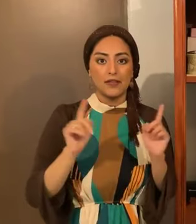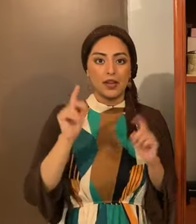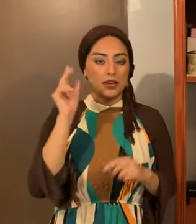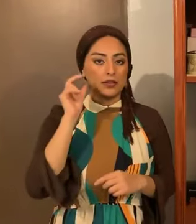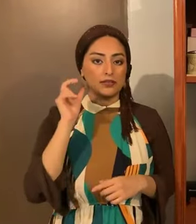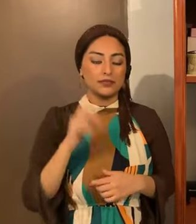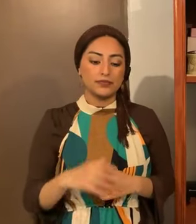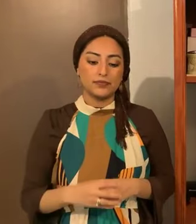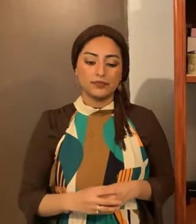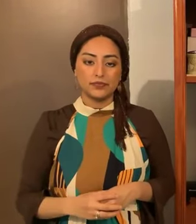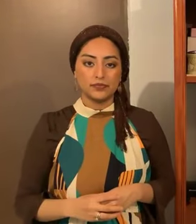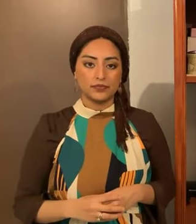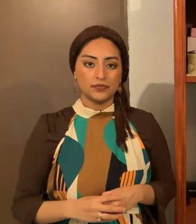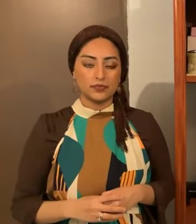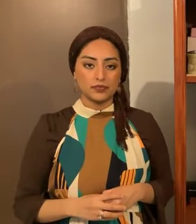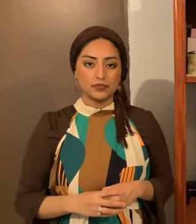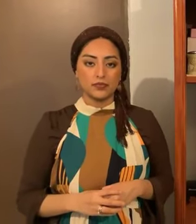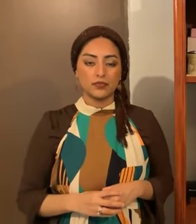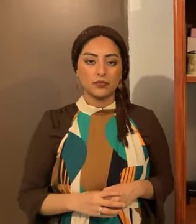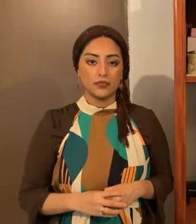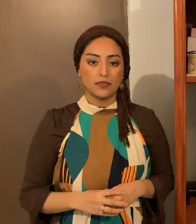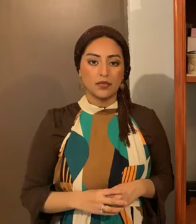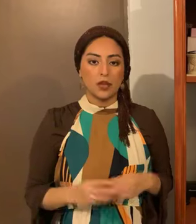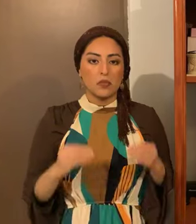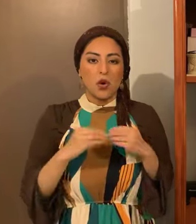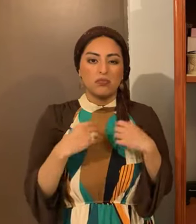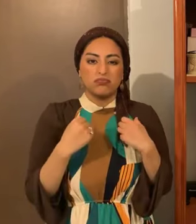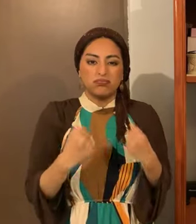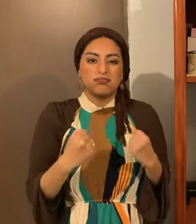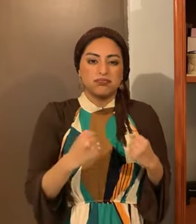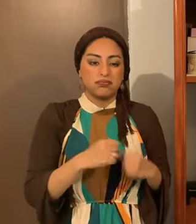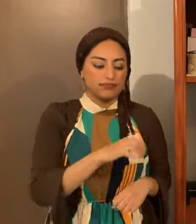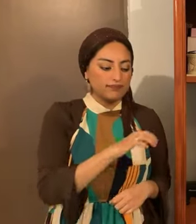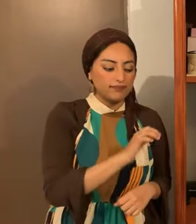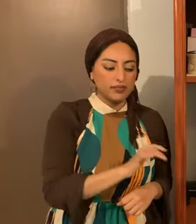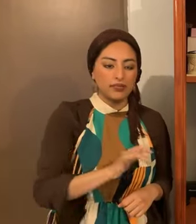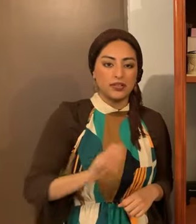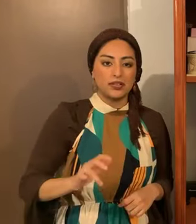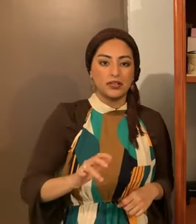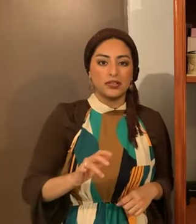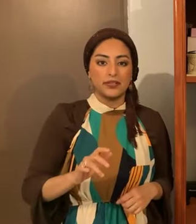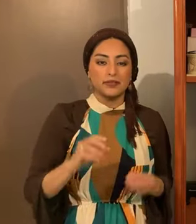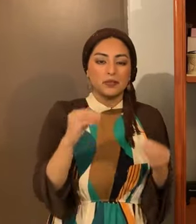El tono menor nos hace como que un tema reflexivo